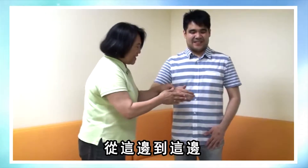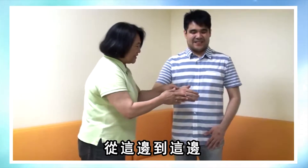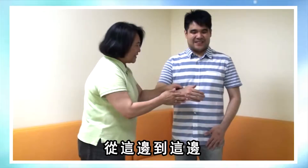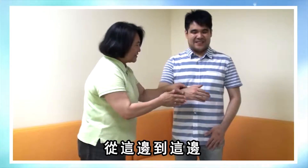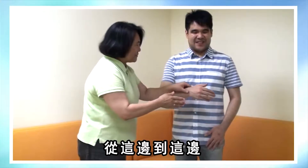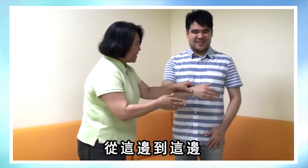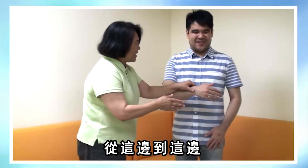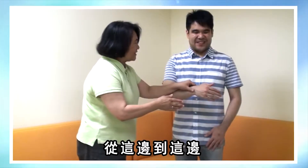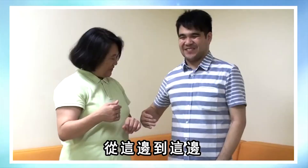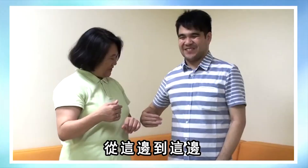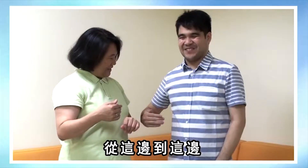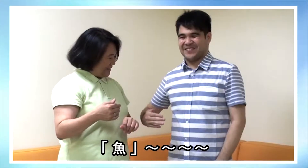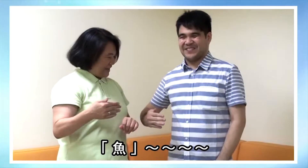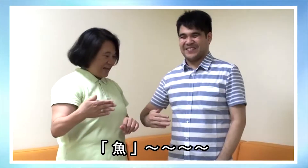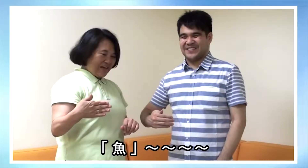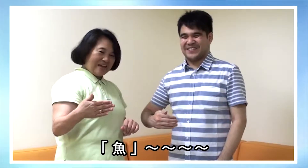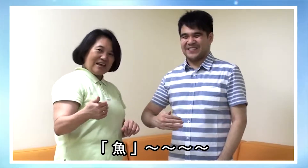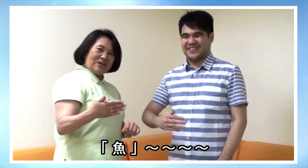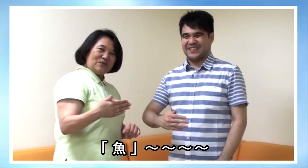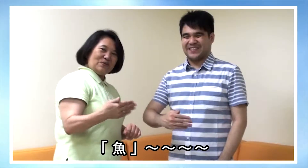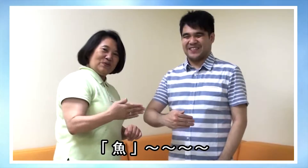边到这边，哎，鱼，